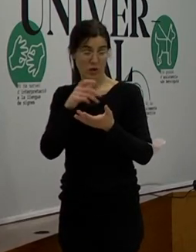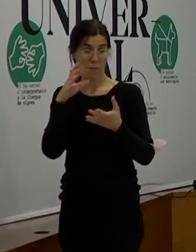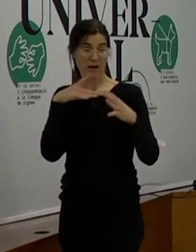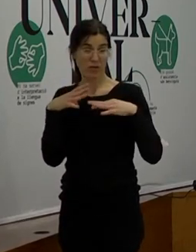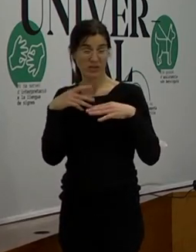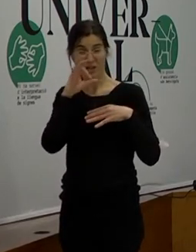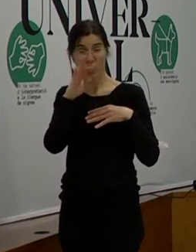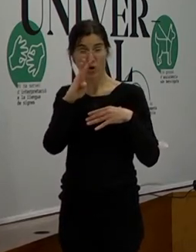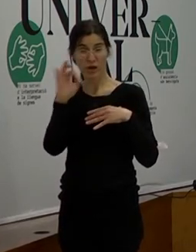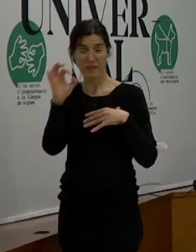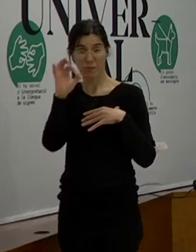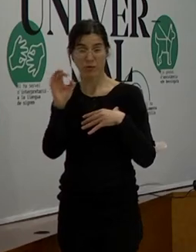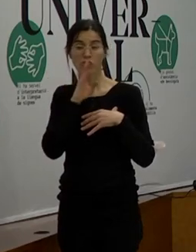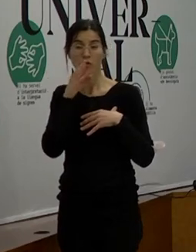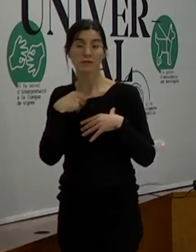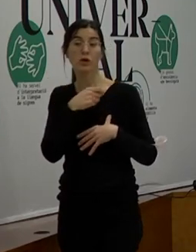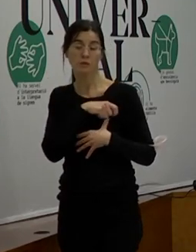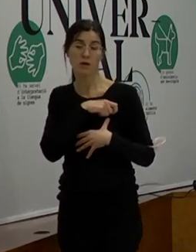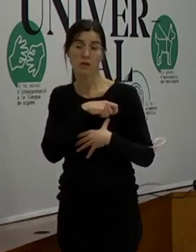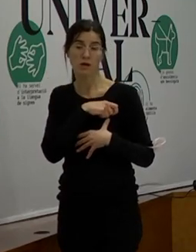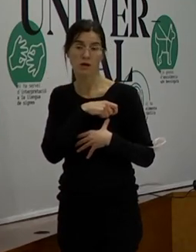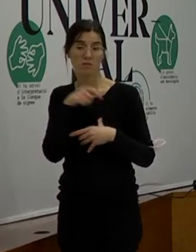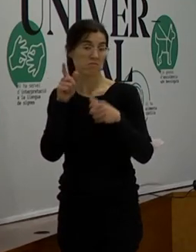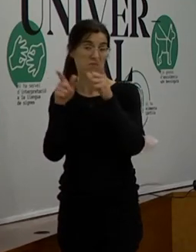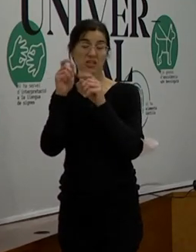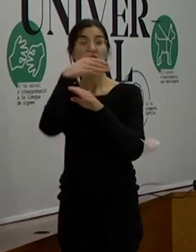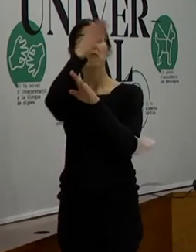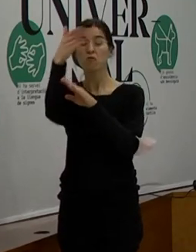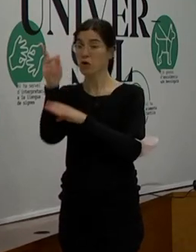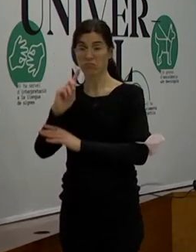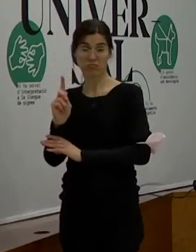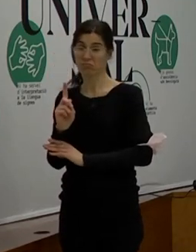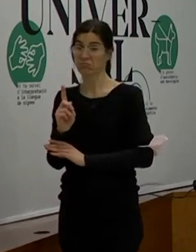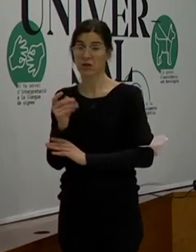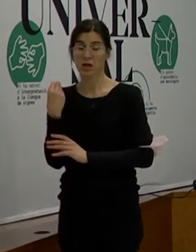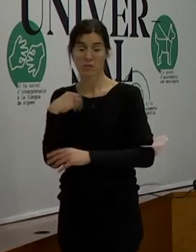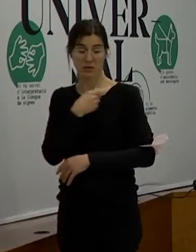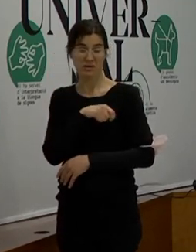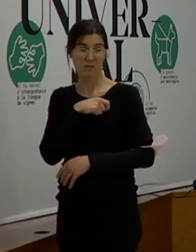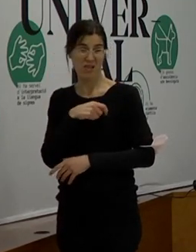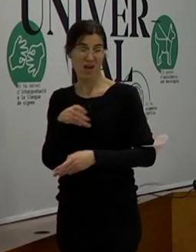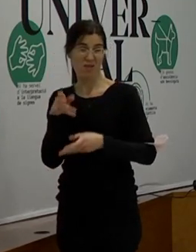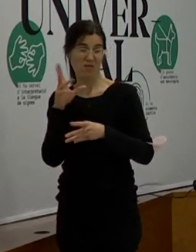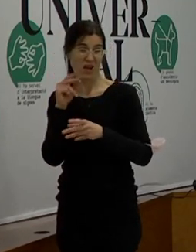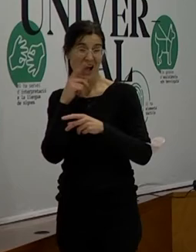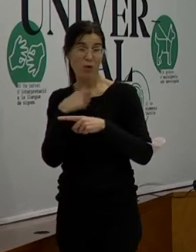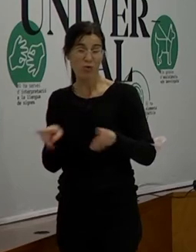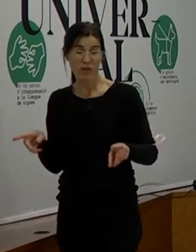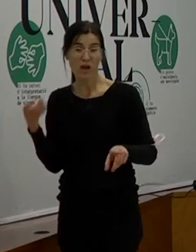el 90% ho fa a Espanya. Viatgen poc. Per tant, Espanya al·lucina